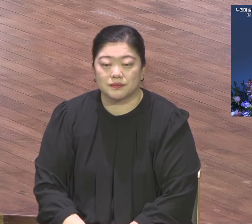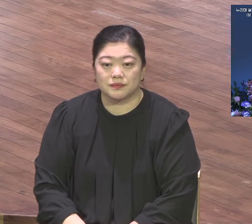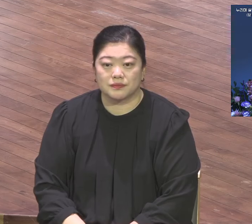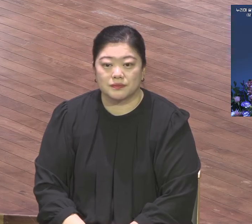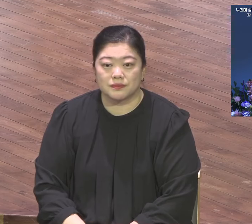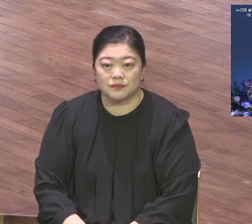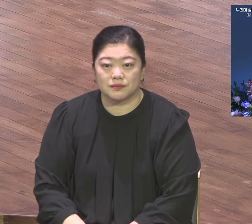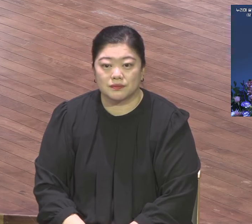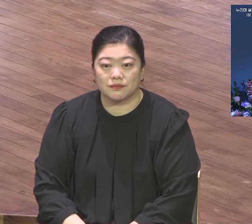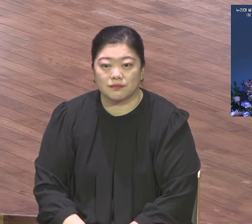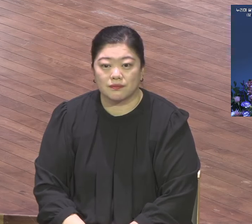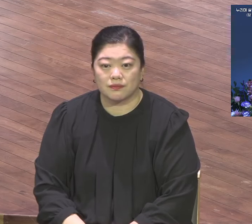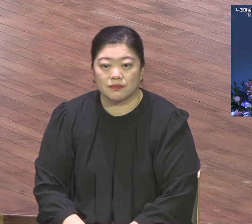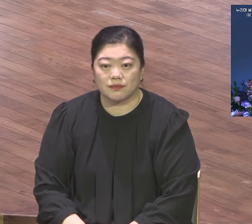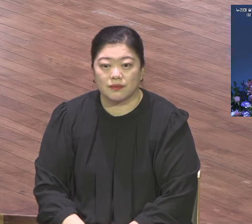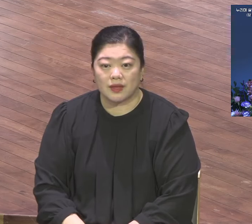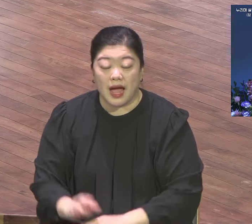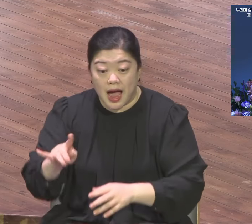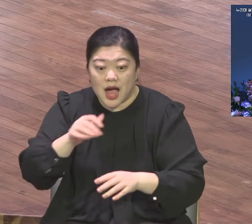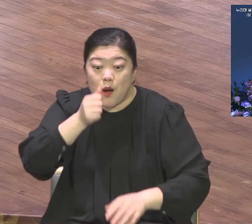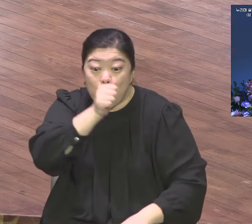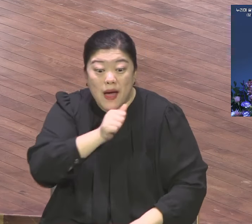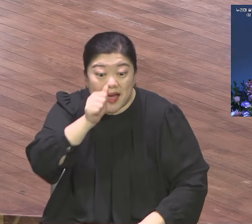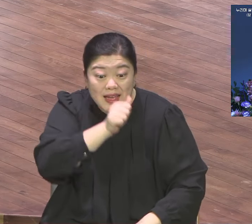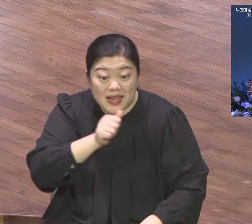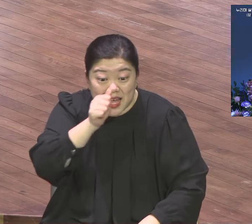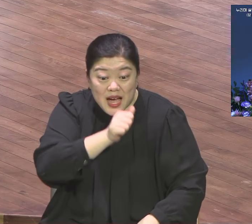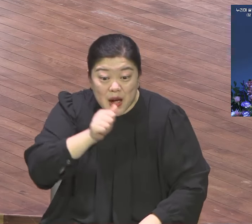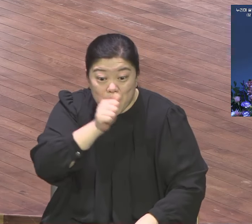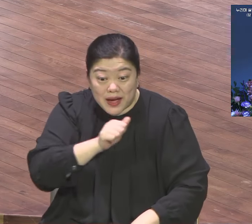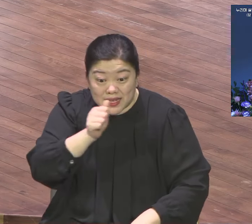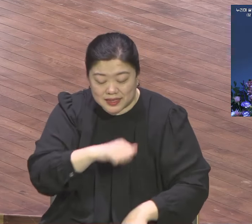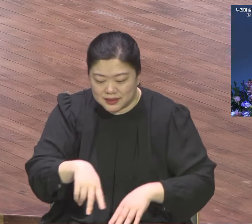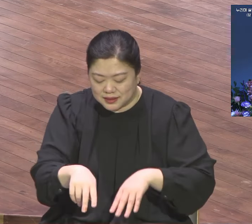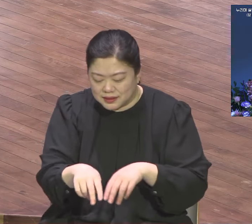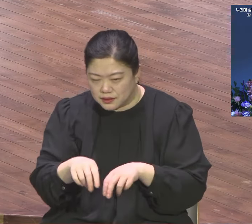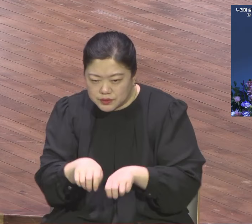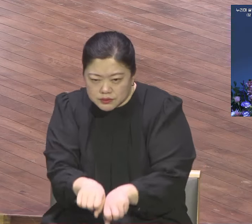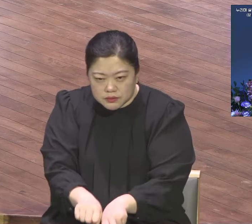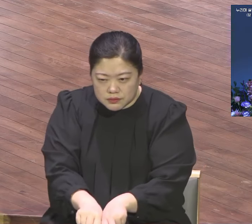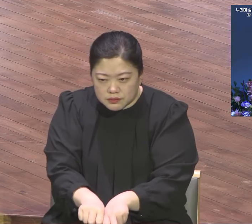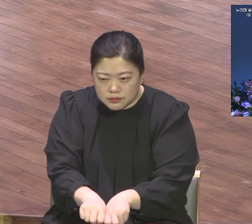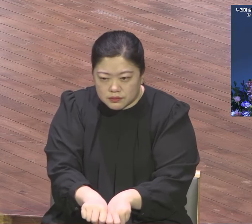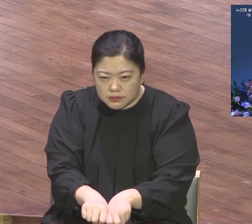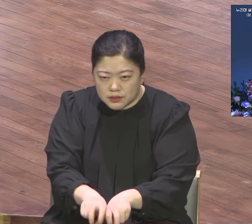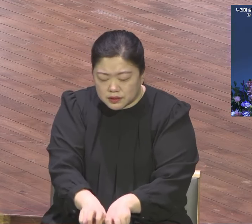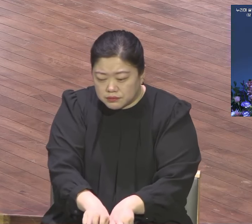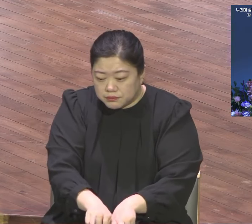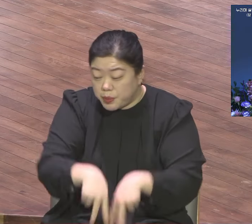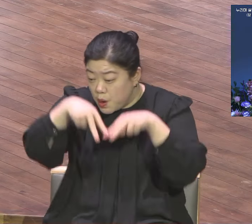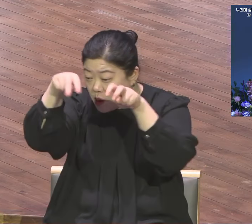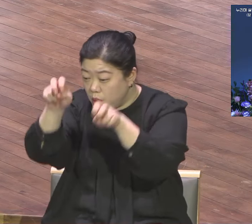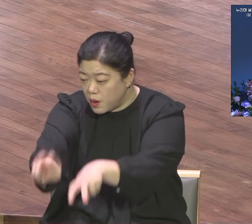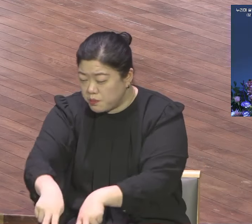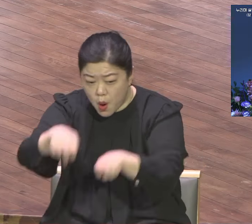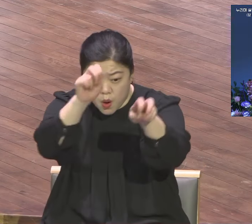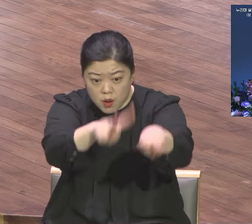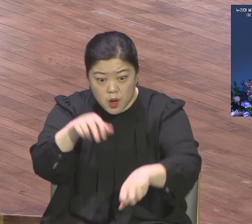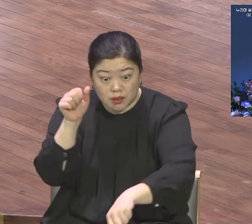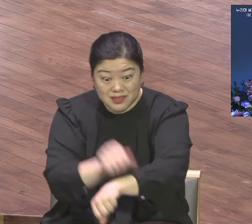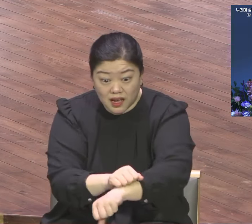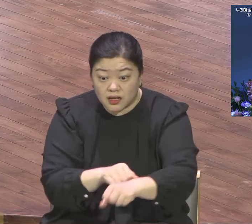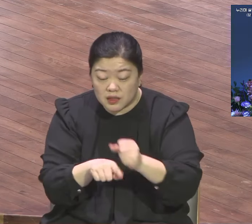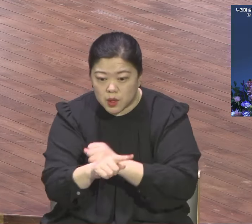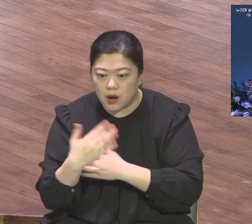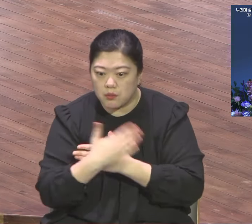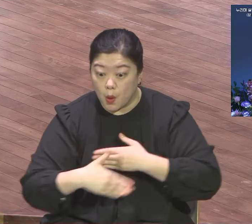다칩니다 고양이는 아주 유연합니다 유연해 몸이 유연하니까 유도하면요 던져도 절대 안 다칩니다 그대로